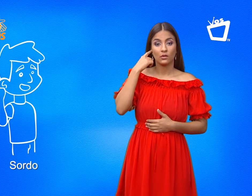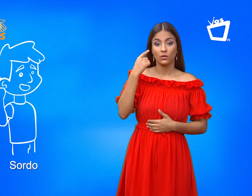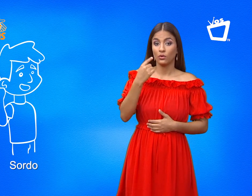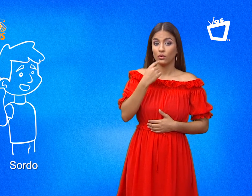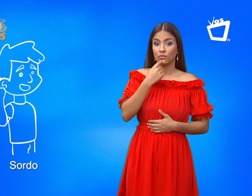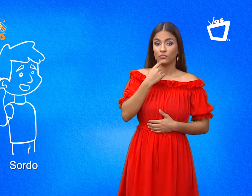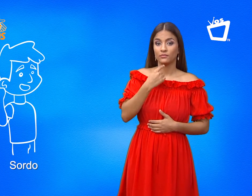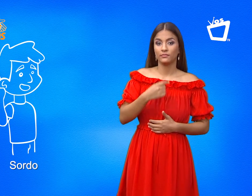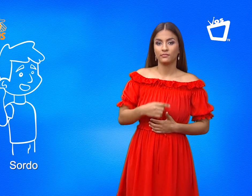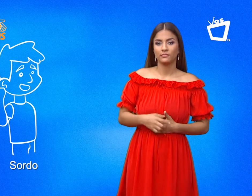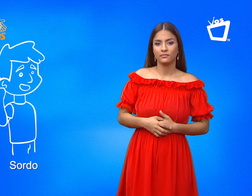sordo